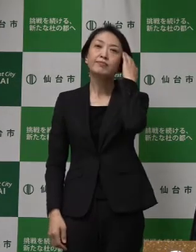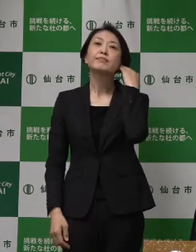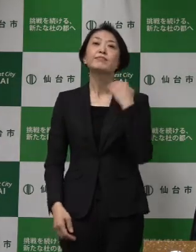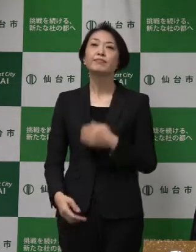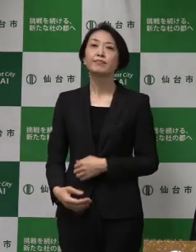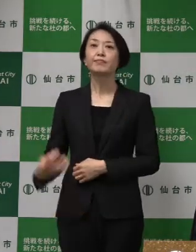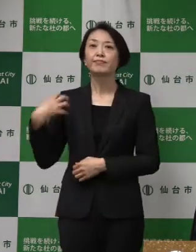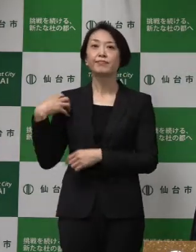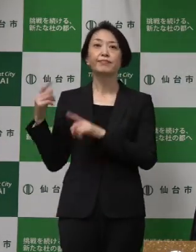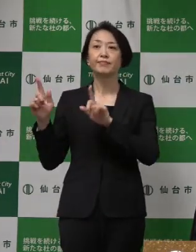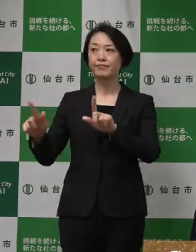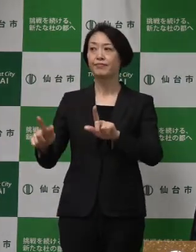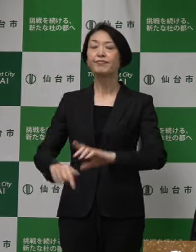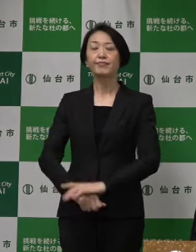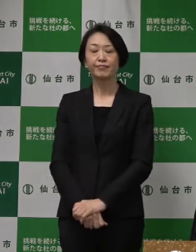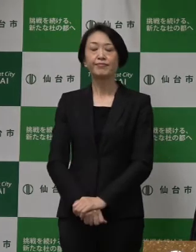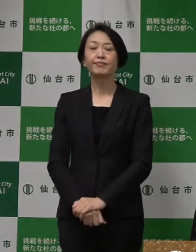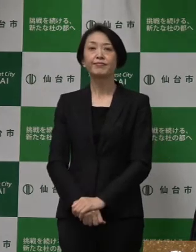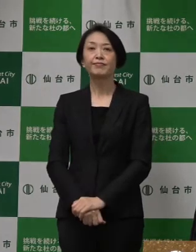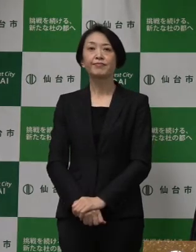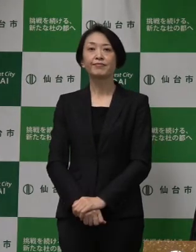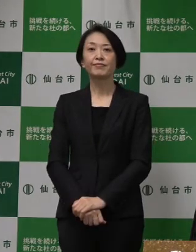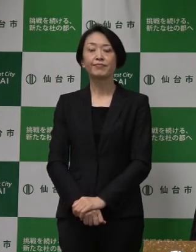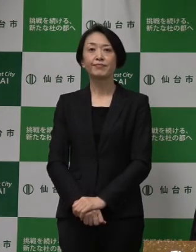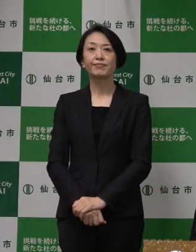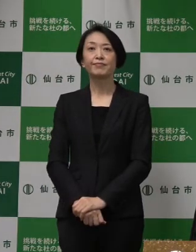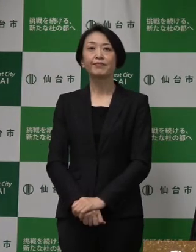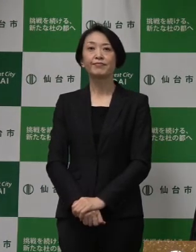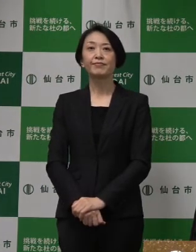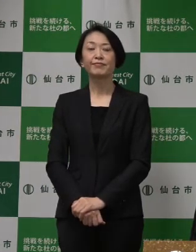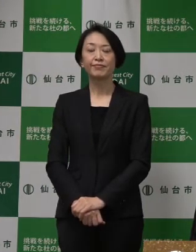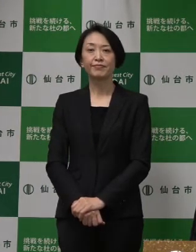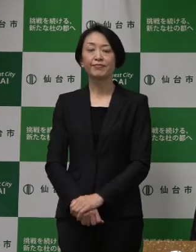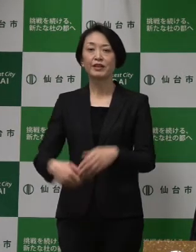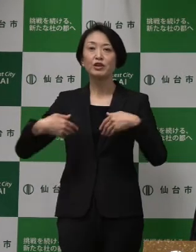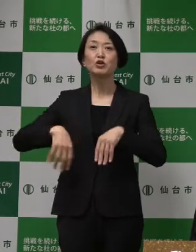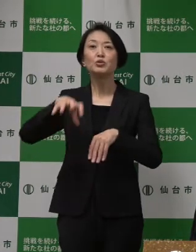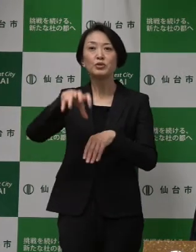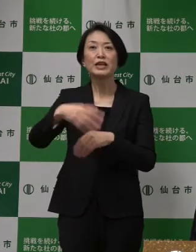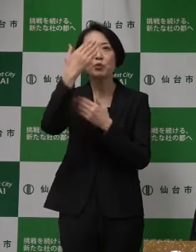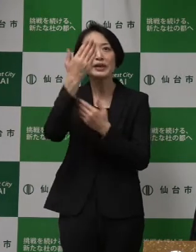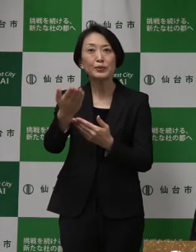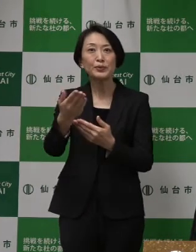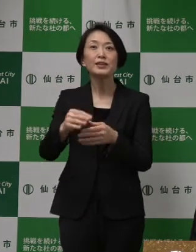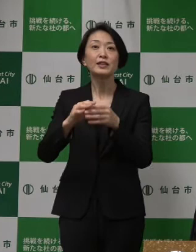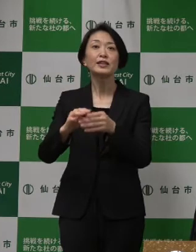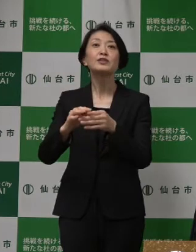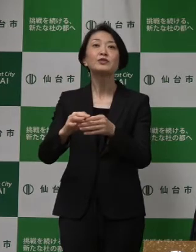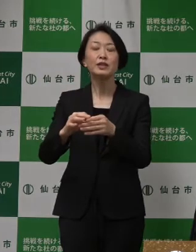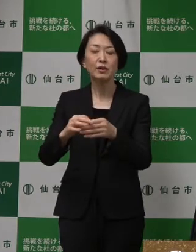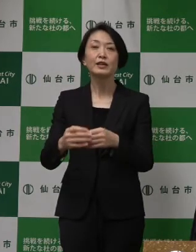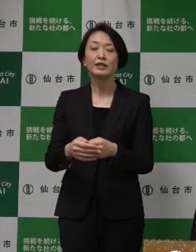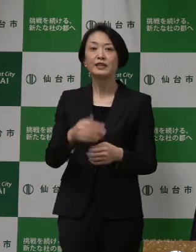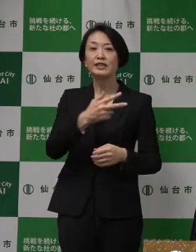私の方からご説明いただきました。ふるさと納税寄付につきましては、今、市長の方からもお話